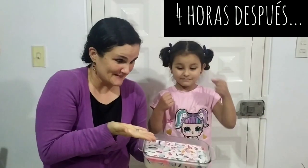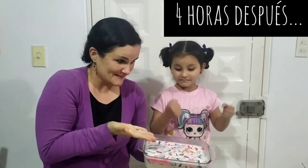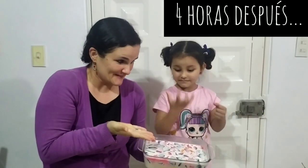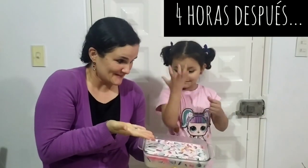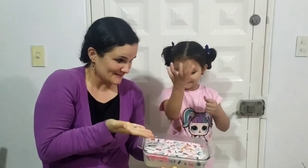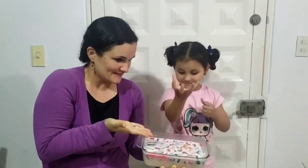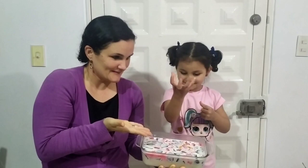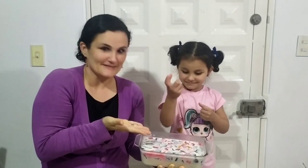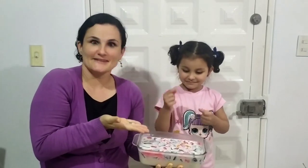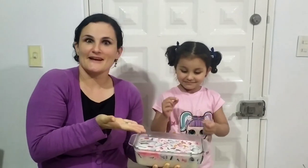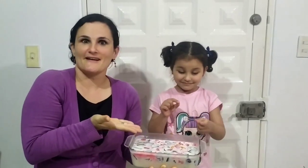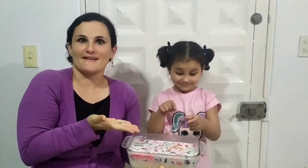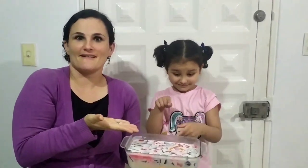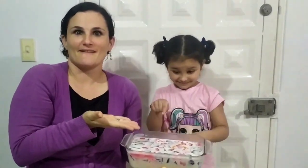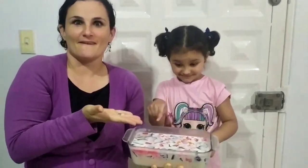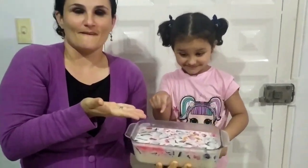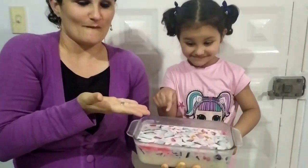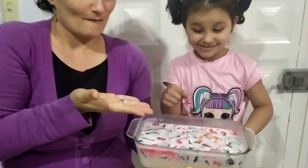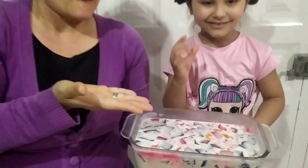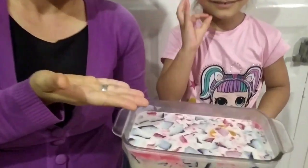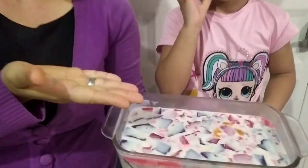Miren esta belleza. Miren.